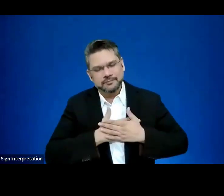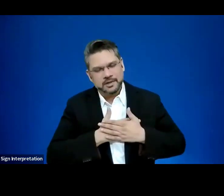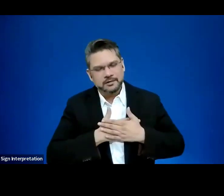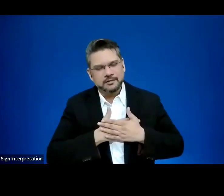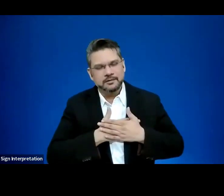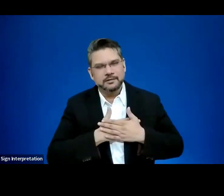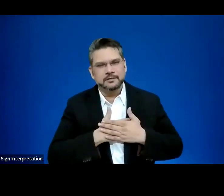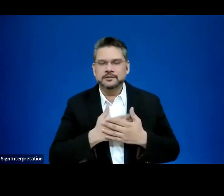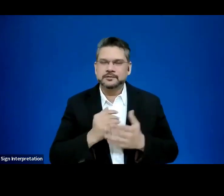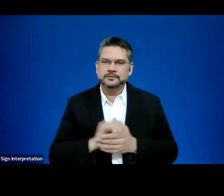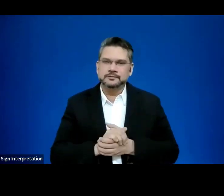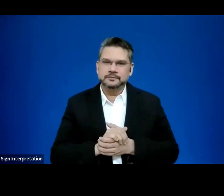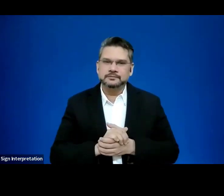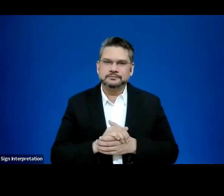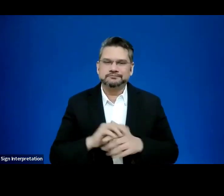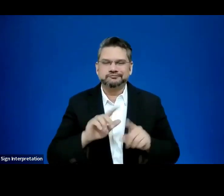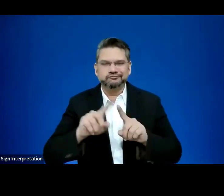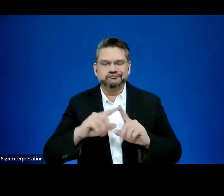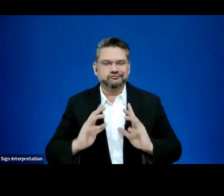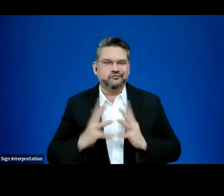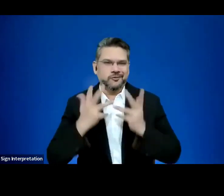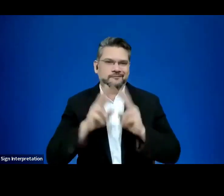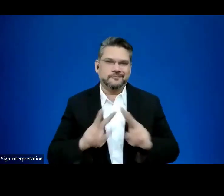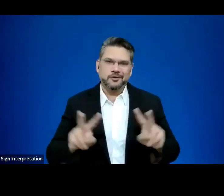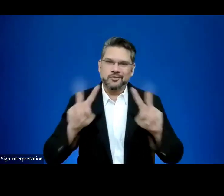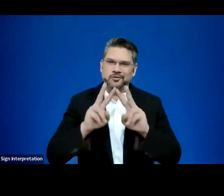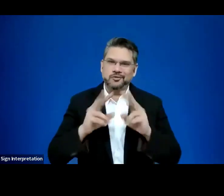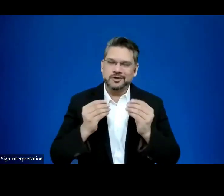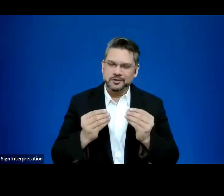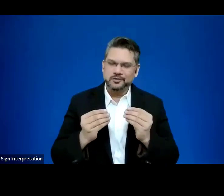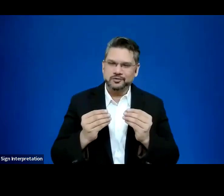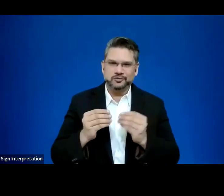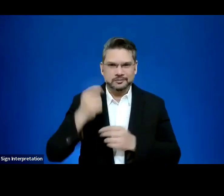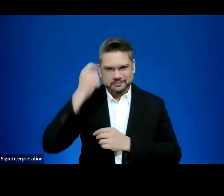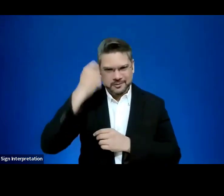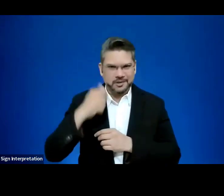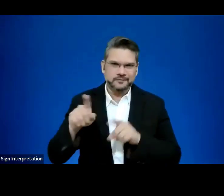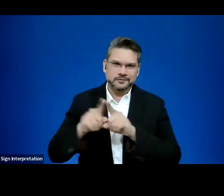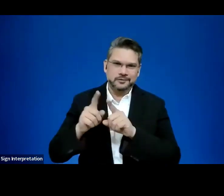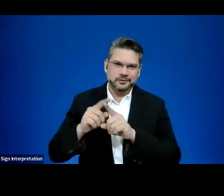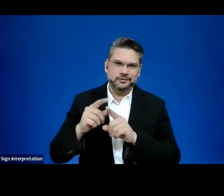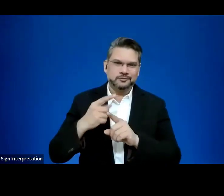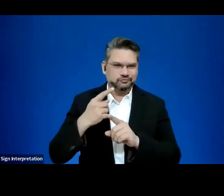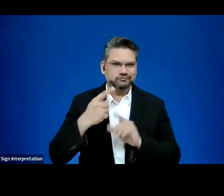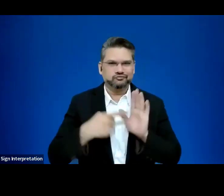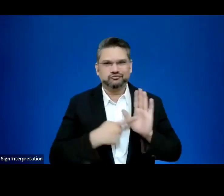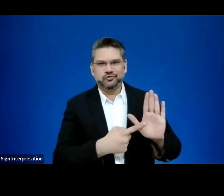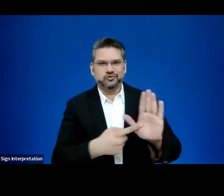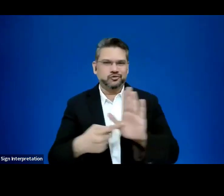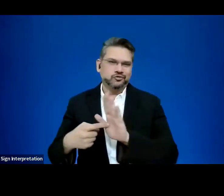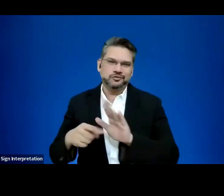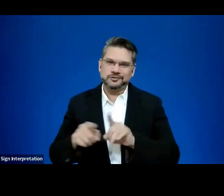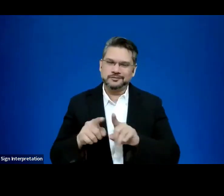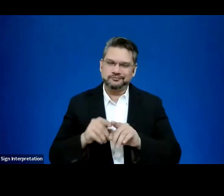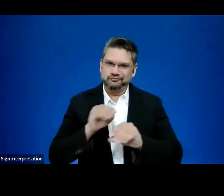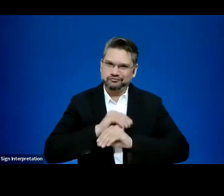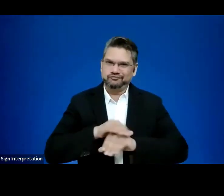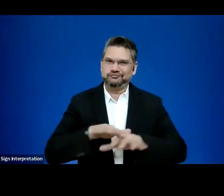想跟大家来去分享，而且呢他的这个善心的精神，